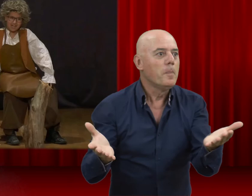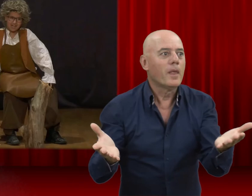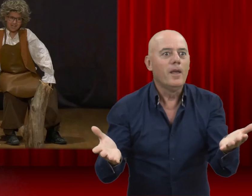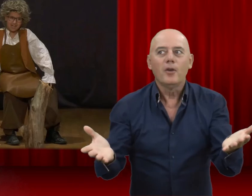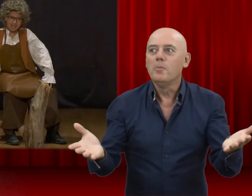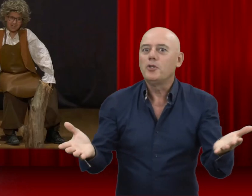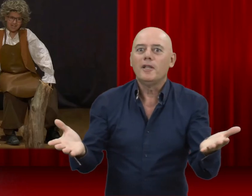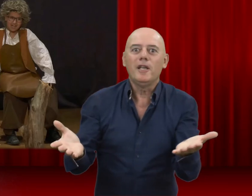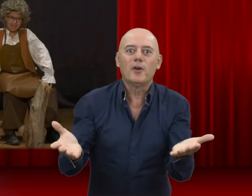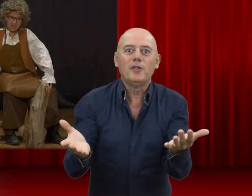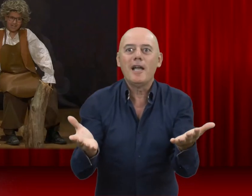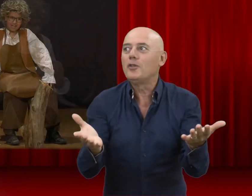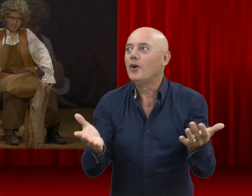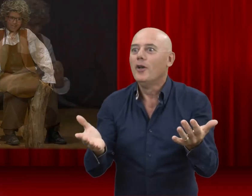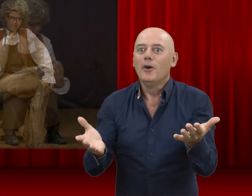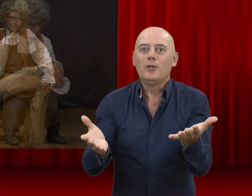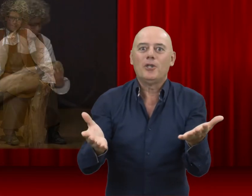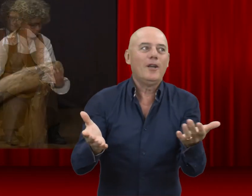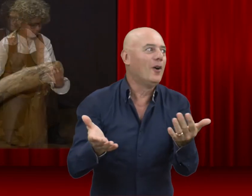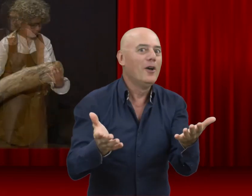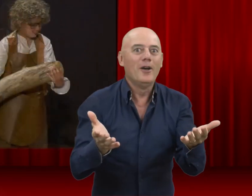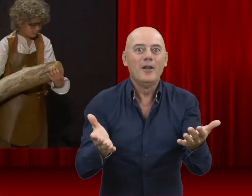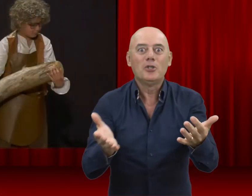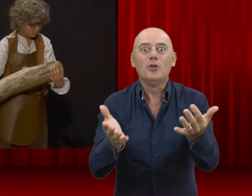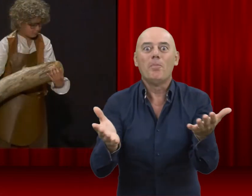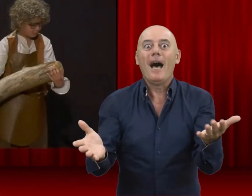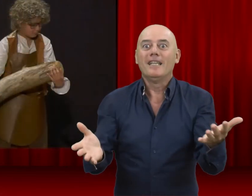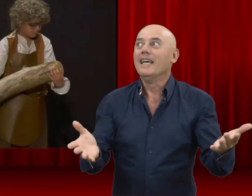Geppetto cominciò a dire contento: oh cielo,